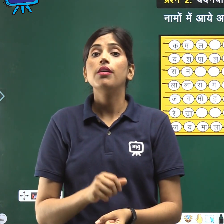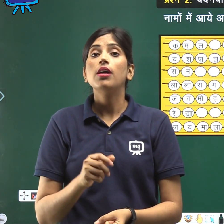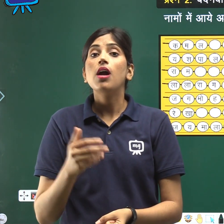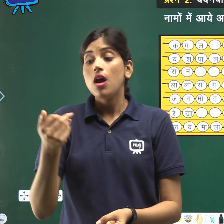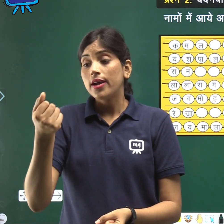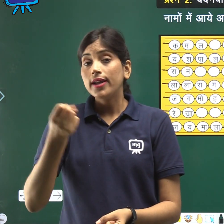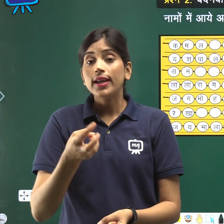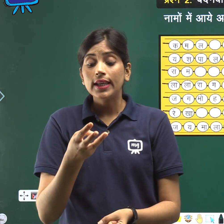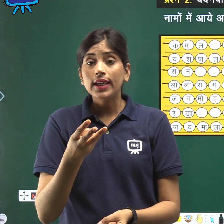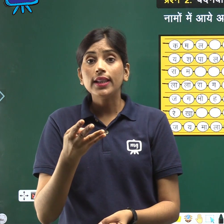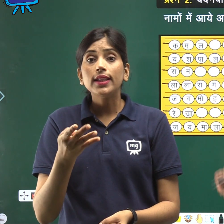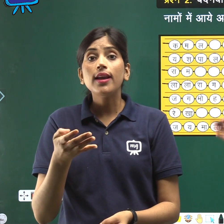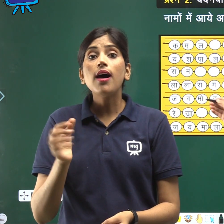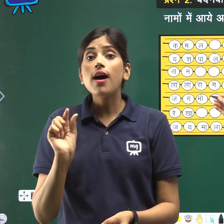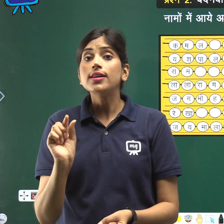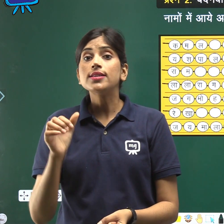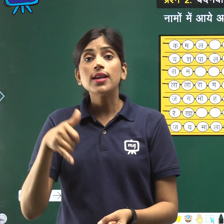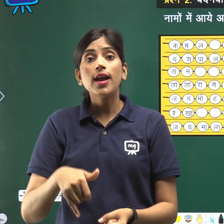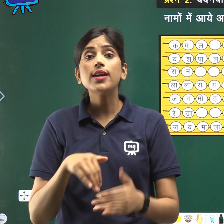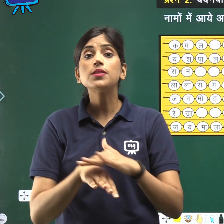कितने अक्षर हैं इसमें?